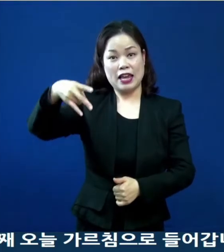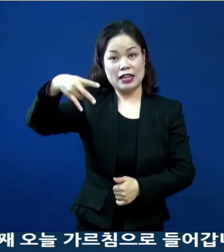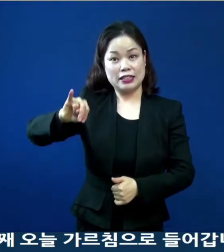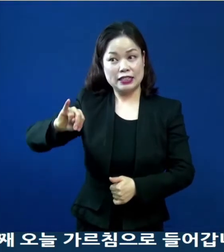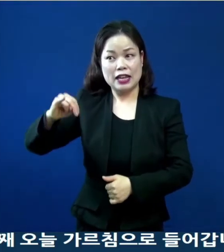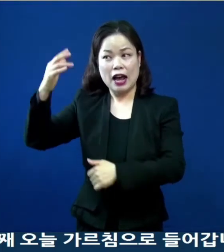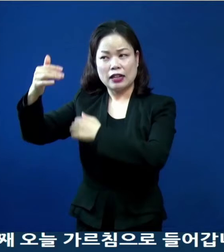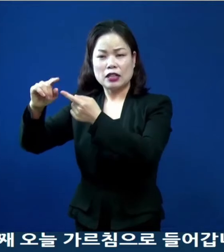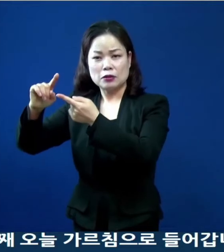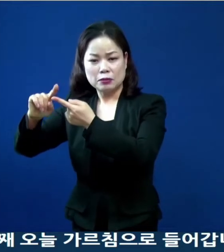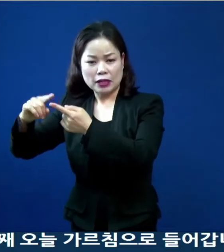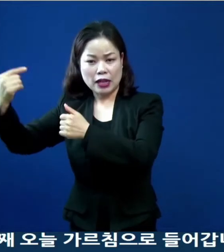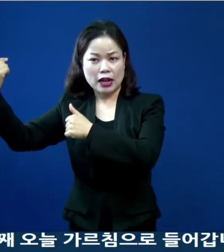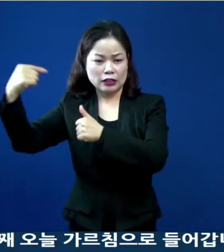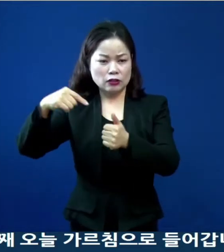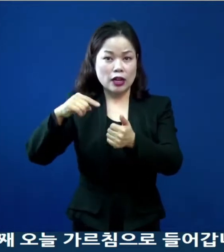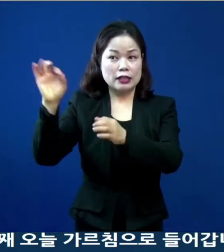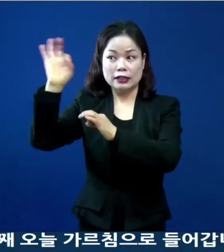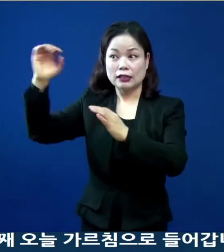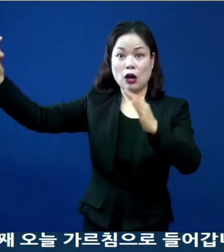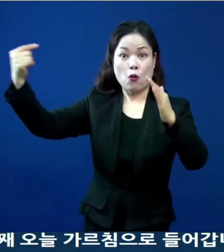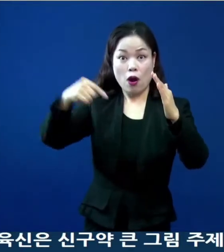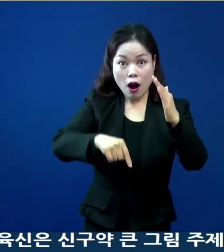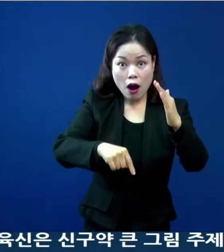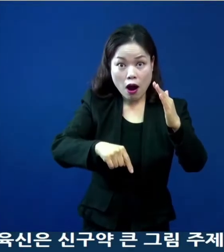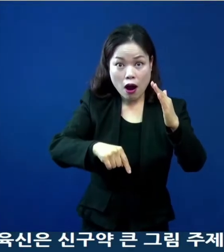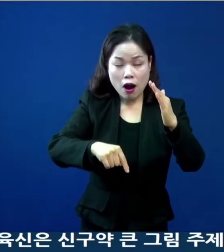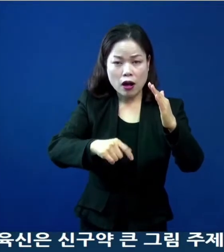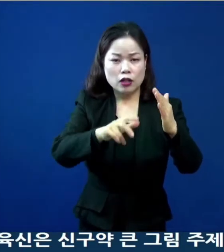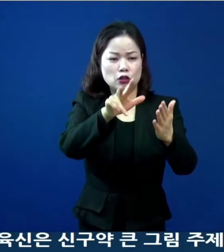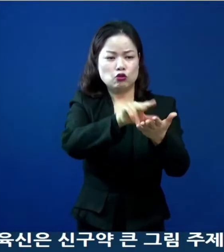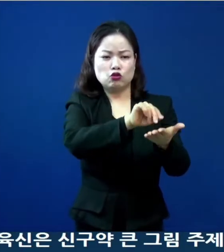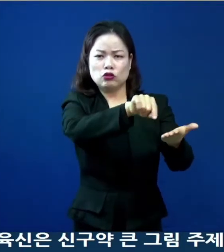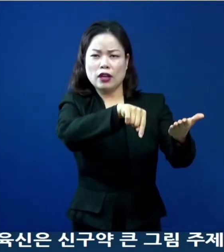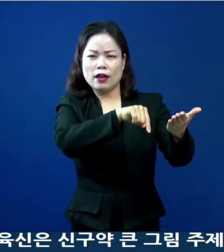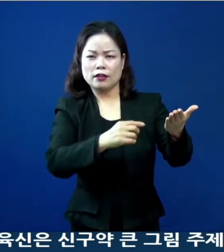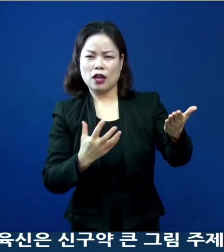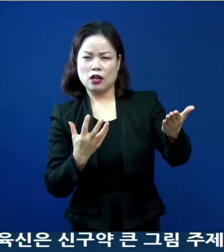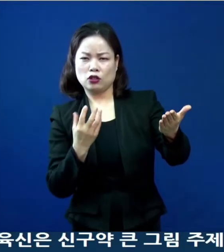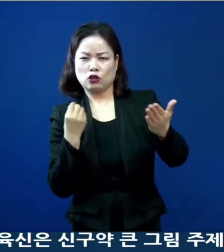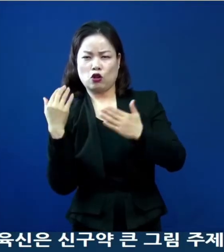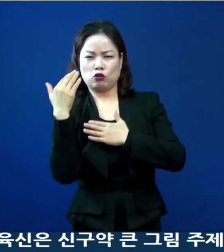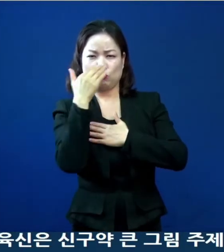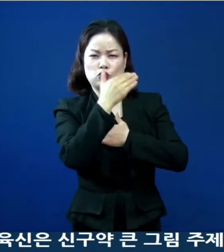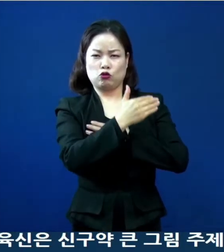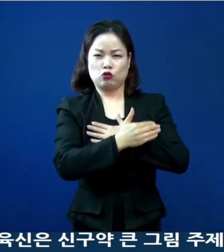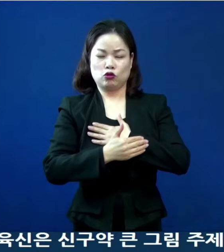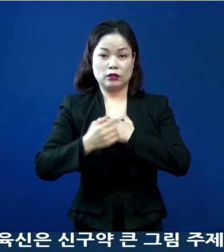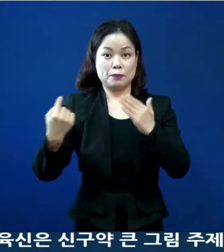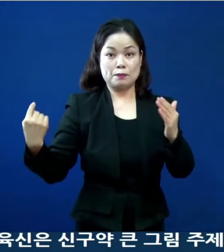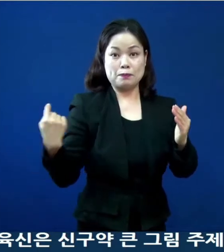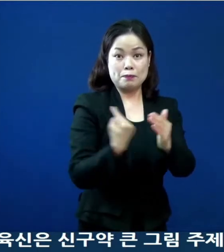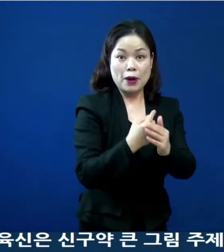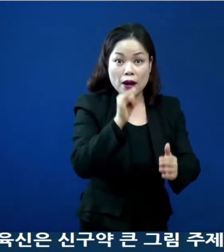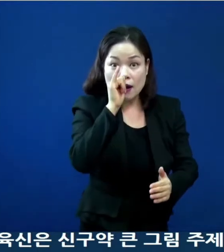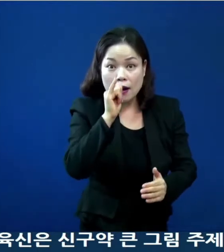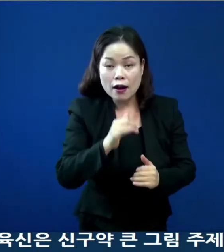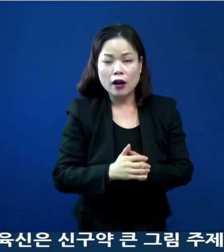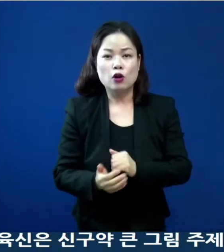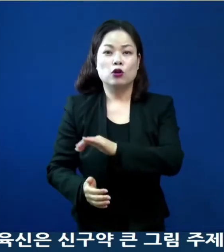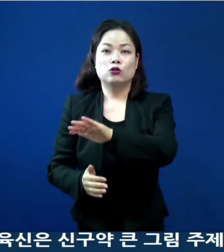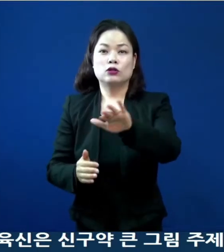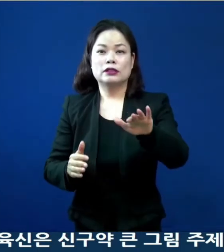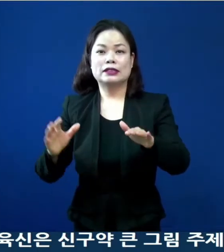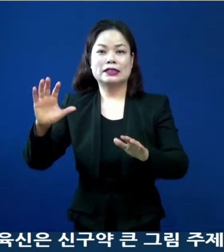주셨다. 하나님이 세상을 찾아오셨다. 이 큰 주제 안에 성육신의 교훈이 들어 있습니다.